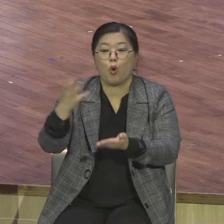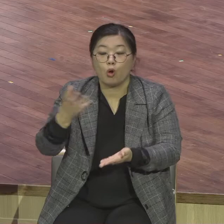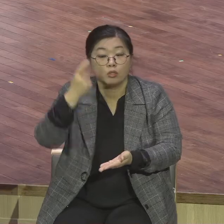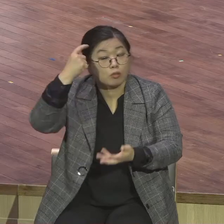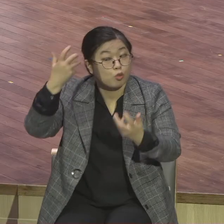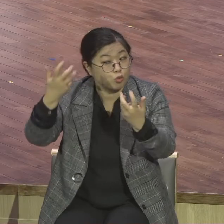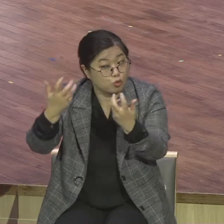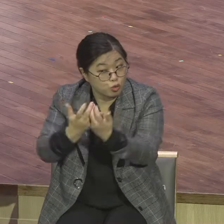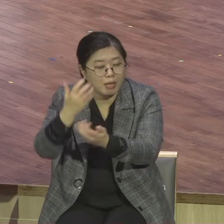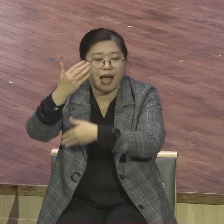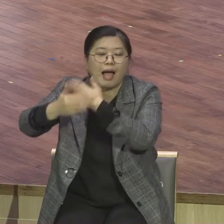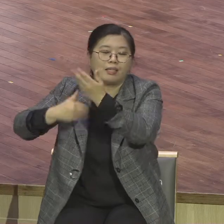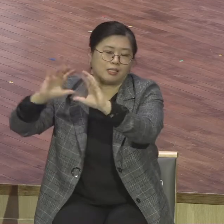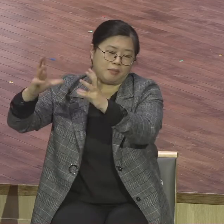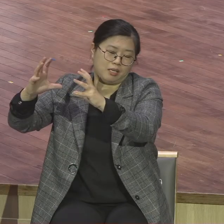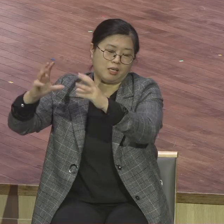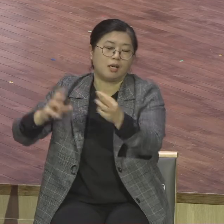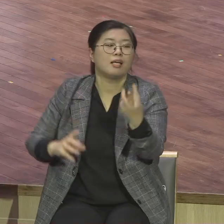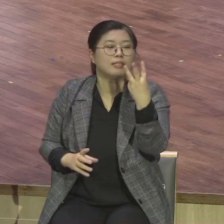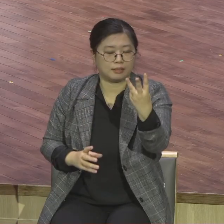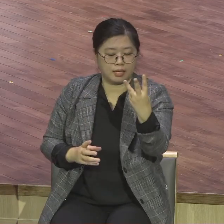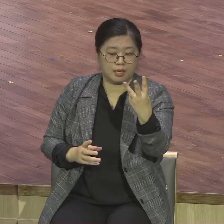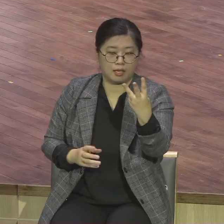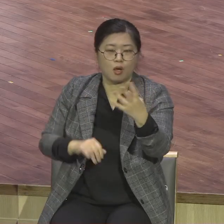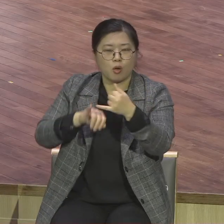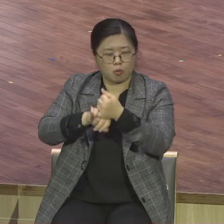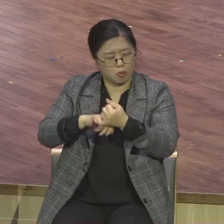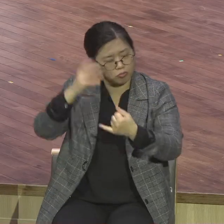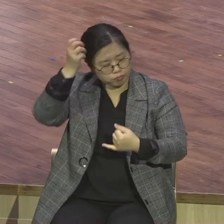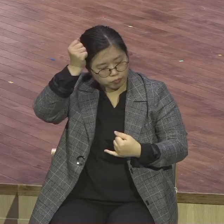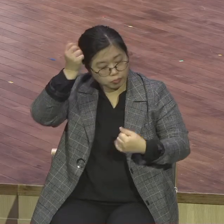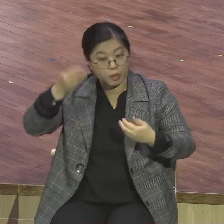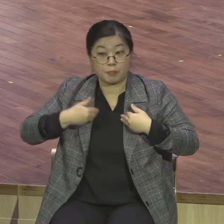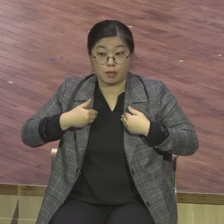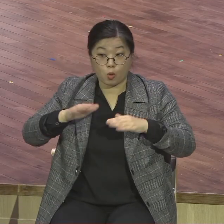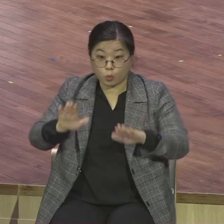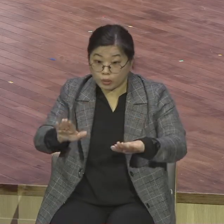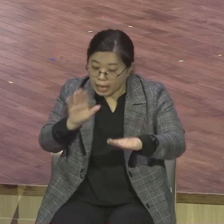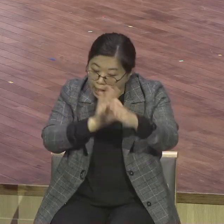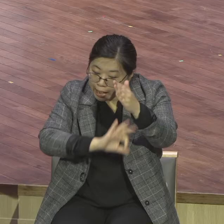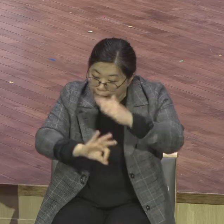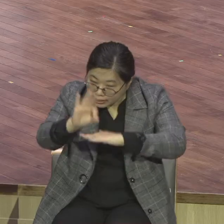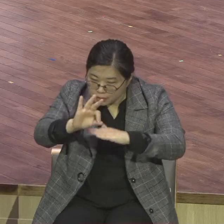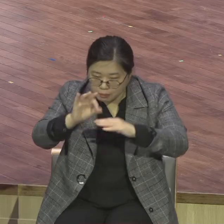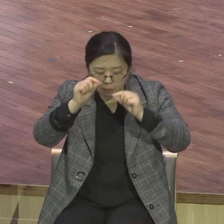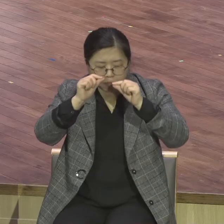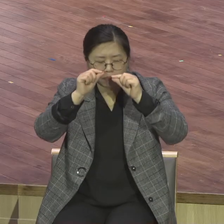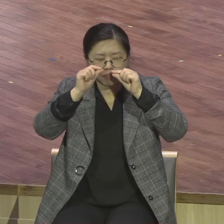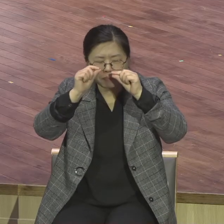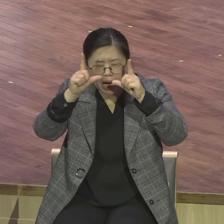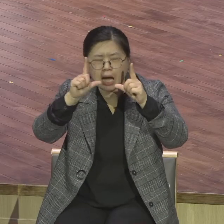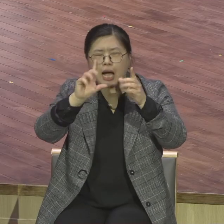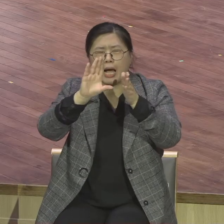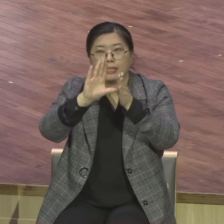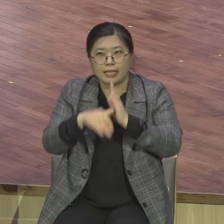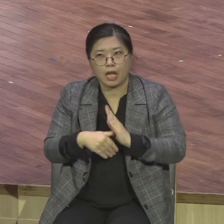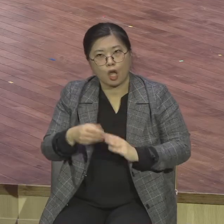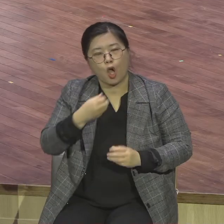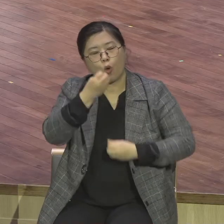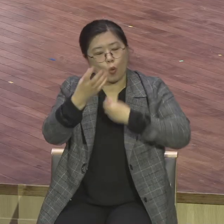이루어진다. 오직 삼오지. 오늘도 일어날 때 오직 그리스도, 오직 하나님 나라, 오직 성령 충만하게